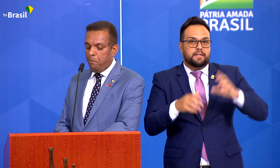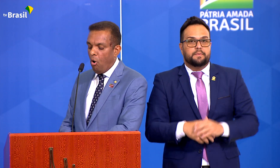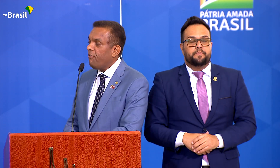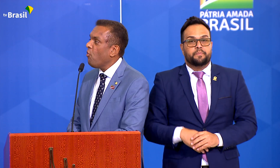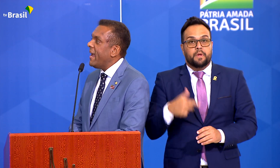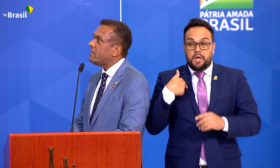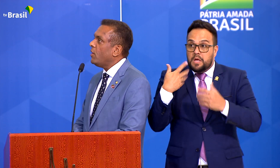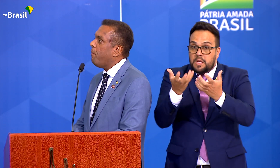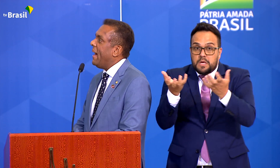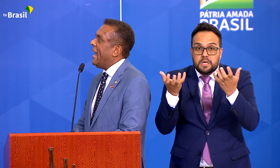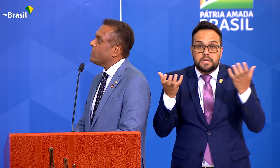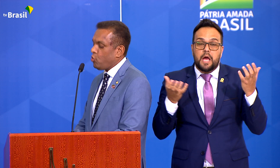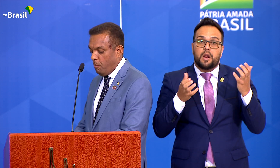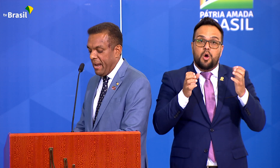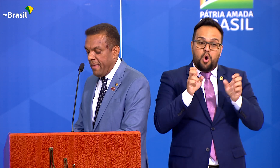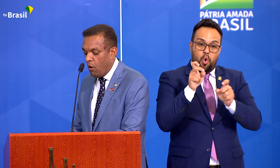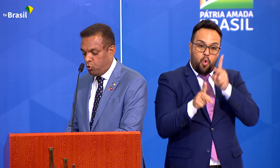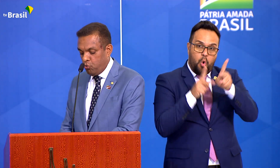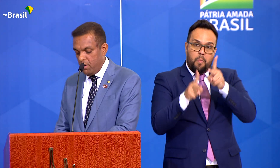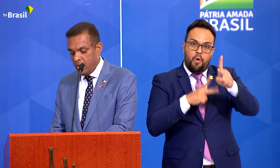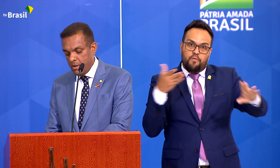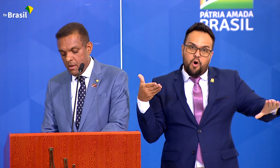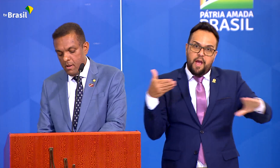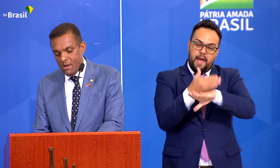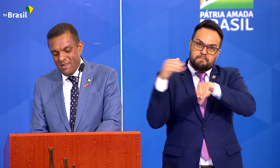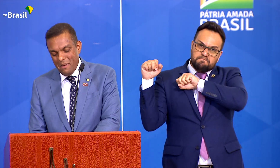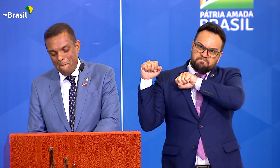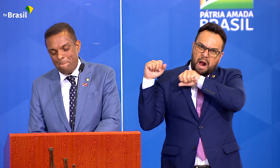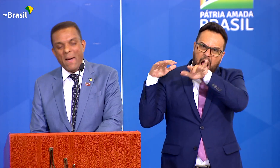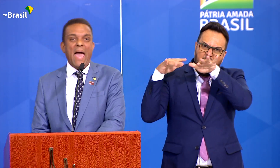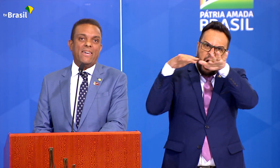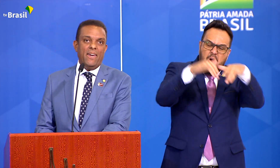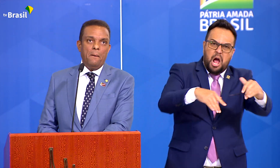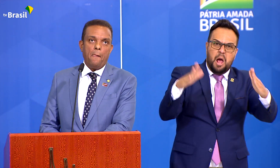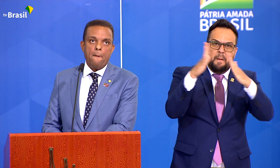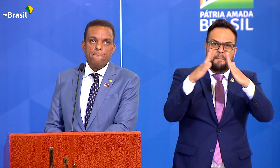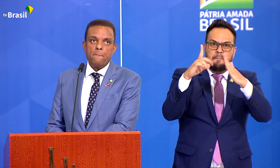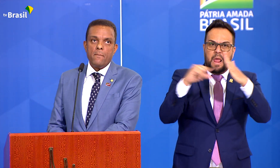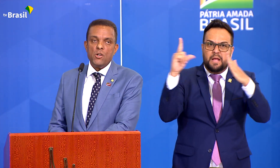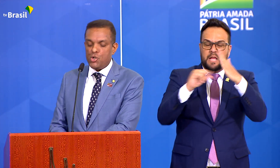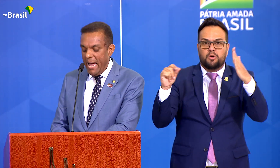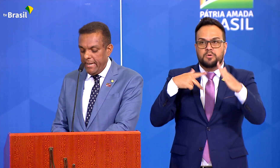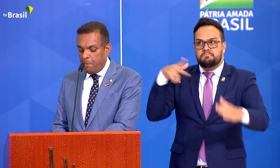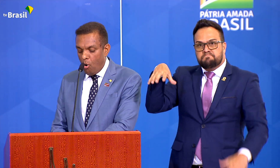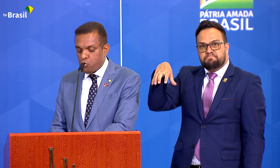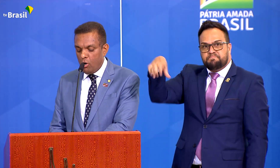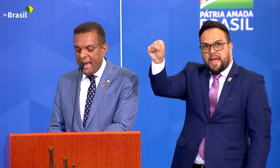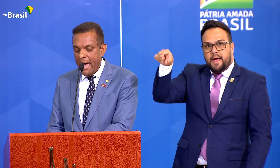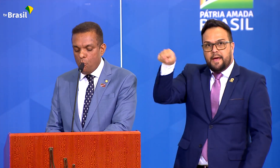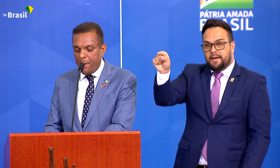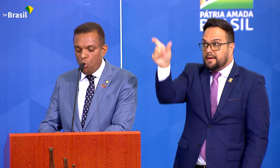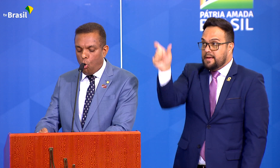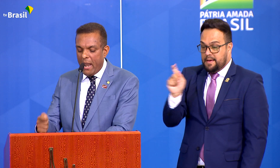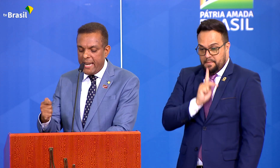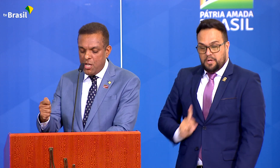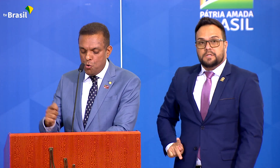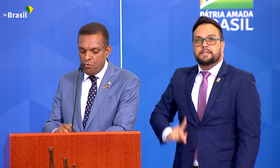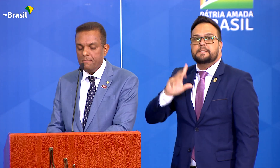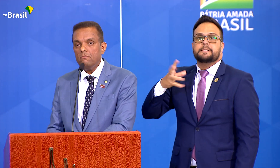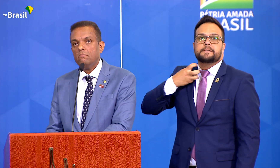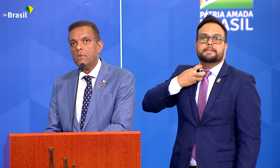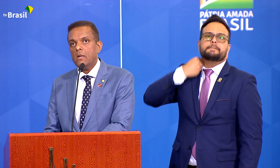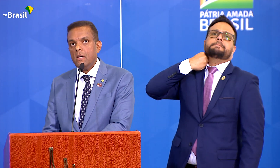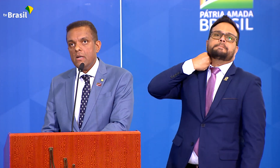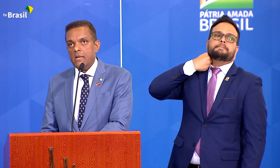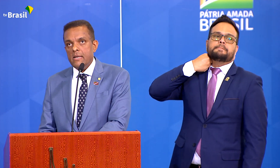eu quero que o povo entre no Palácio do Planalto e pegue Jair bolsonaro pelo